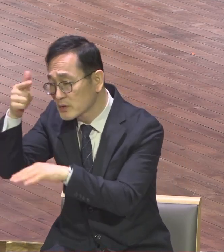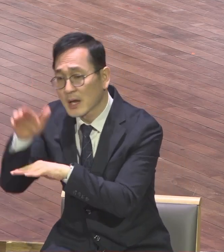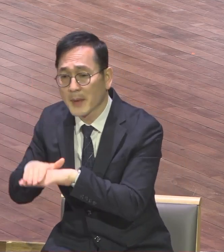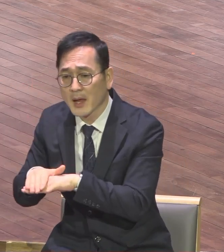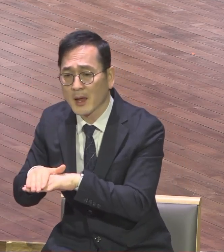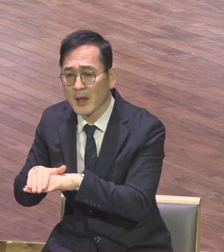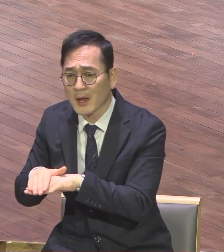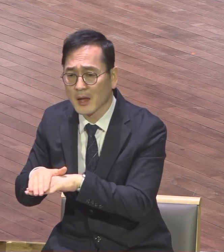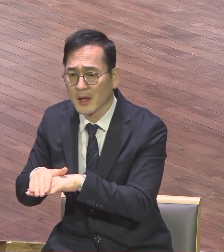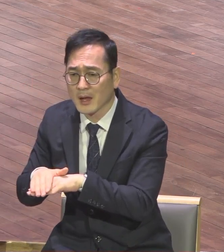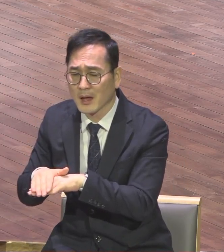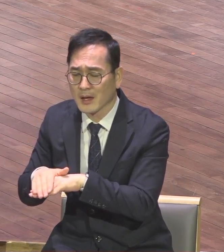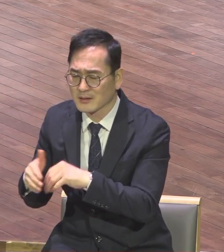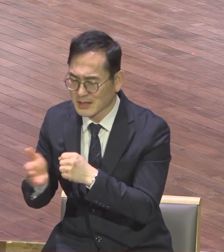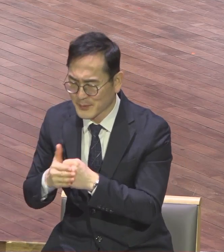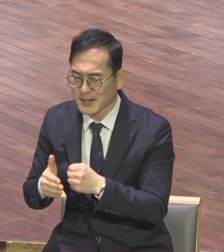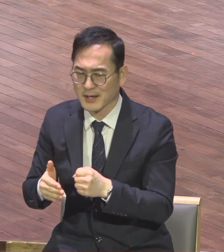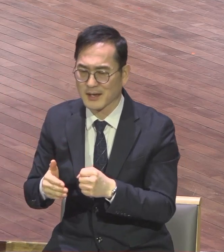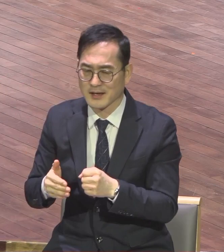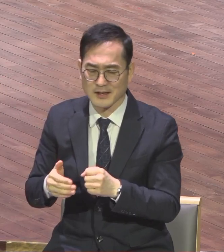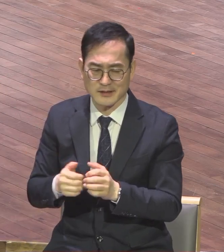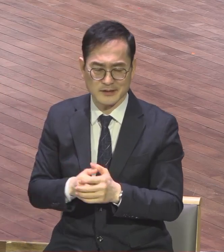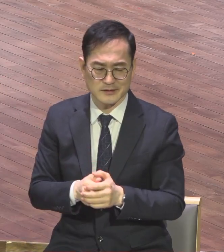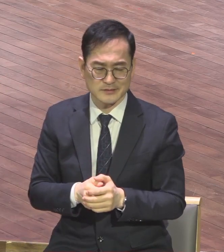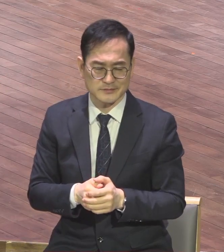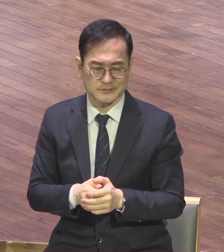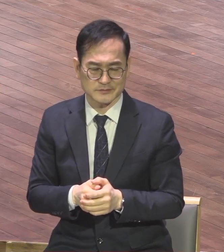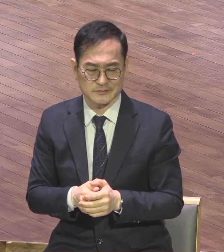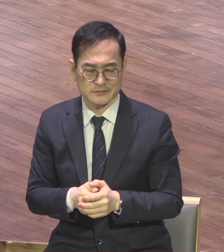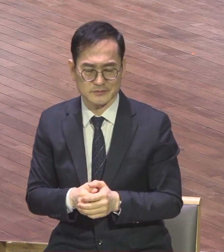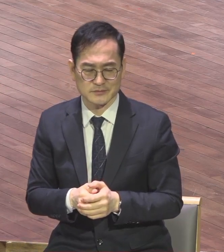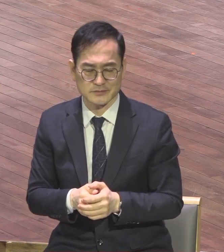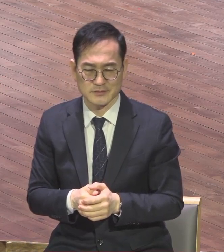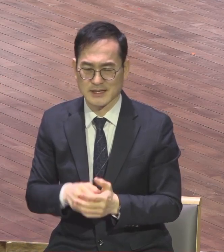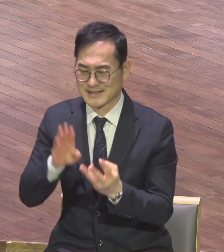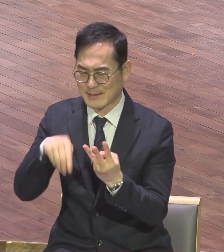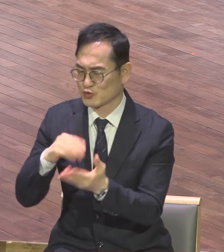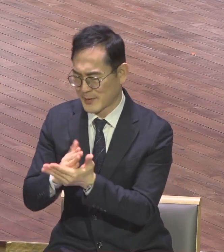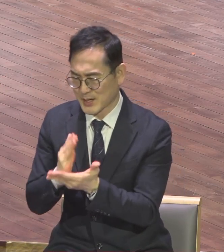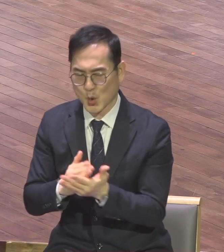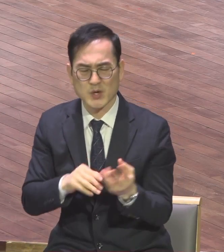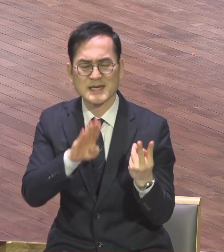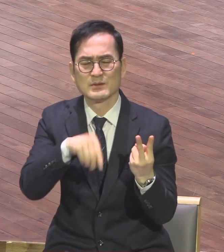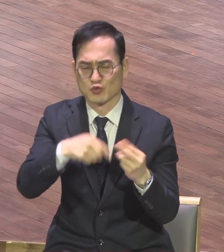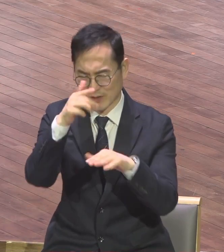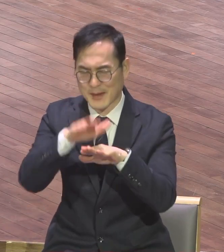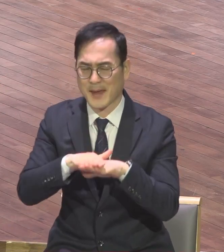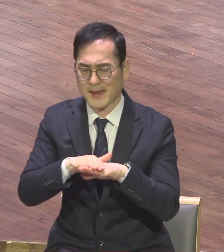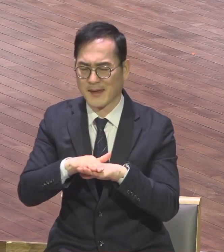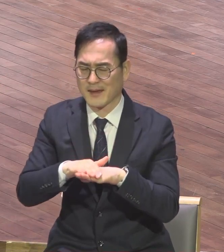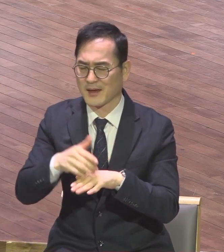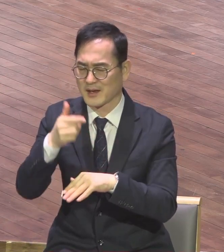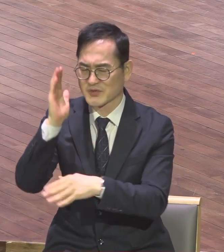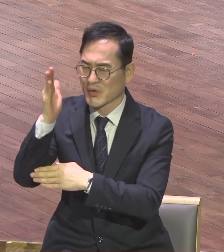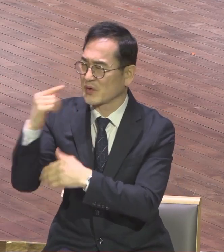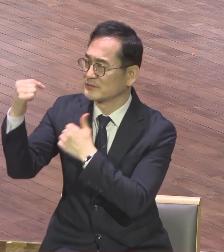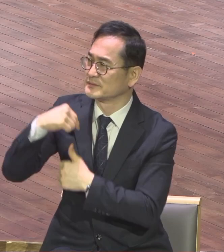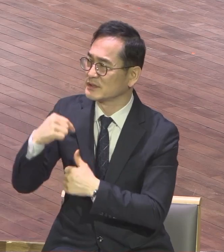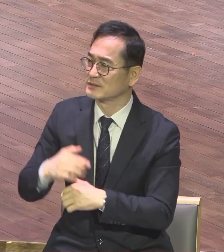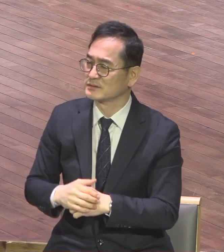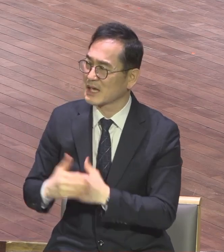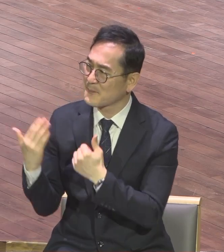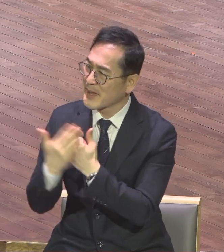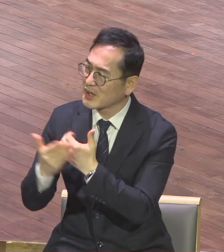청년들이 많이 들으니까 청년 예배 이어서 이렇게 하면 부담스러울 테니 2부 예배를 설교해라 이렇게 하셔서